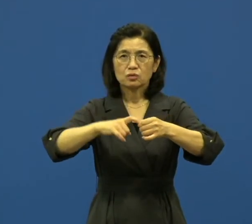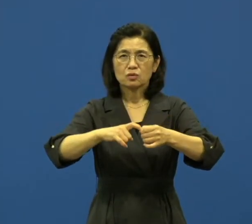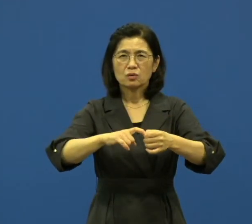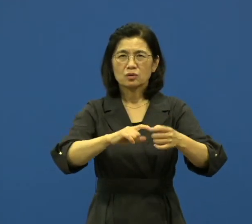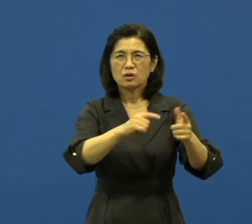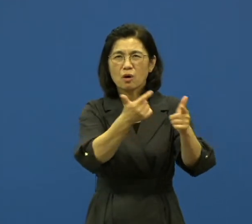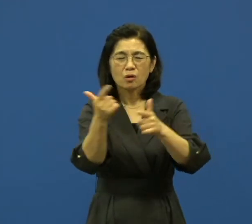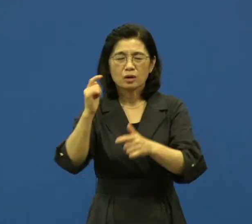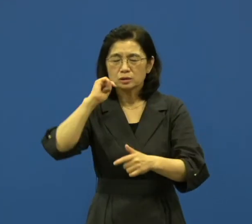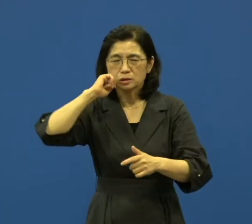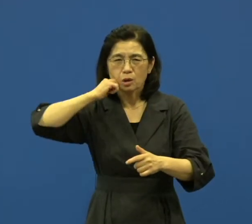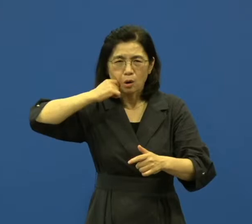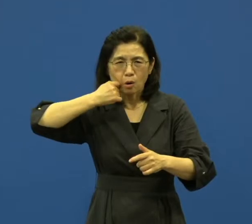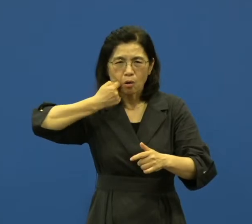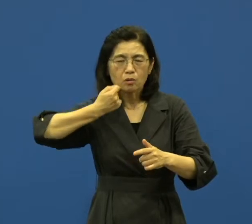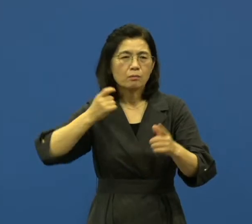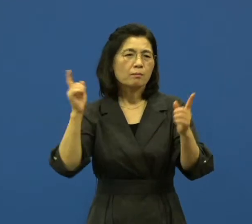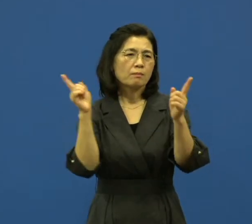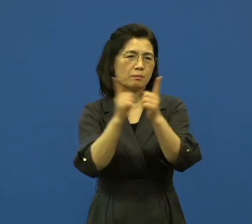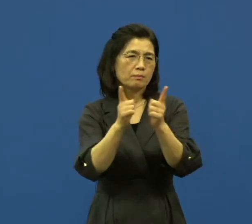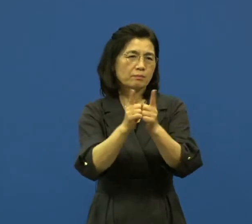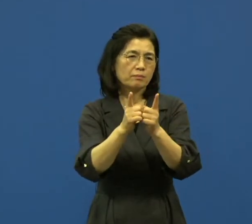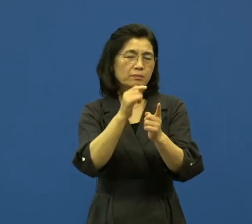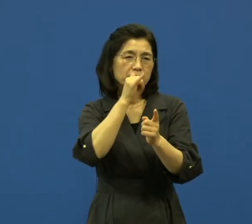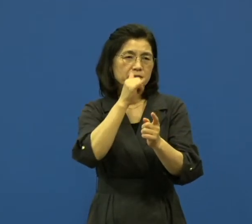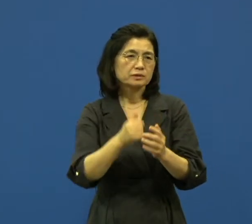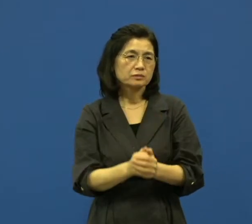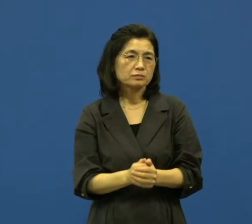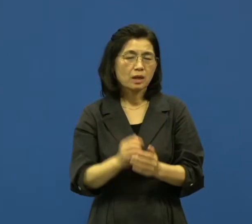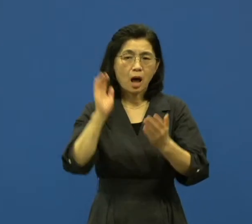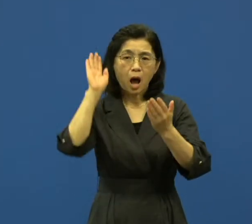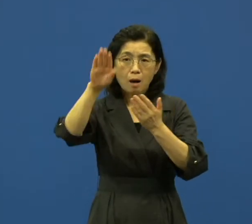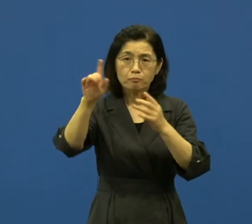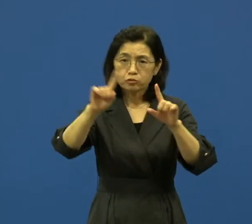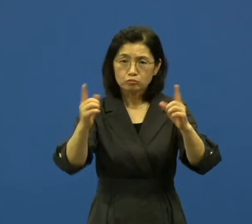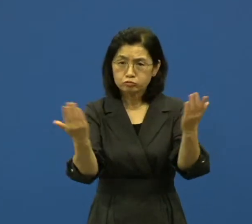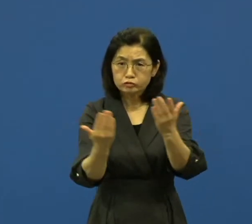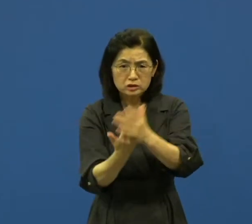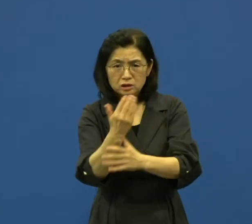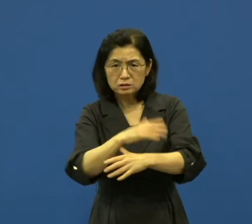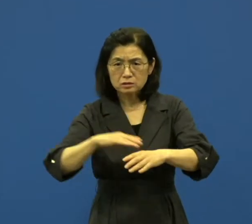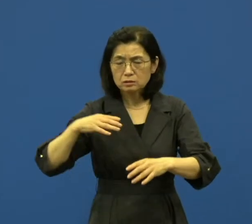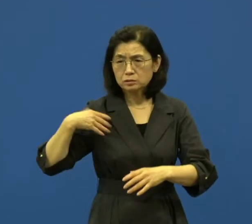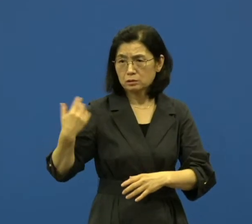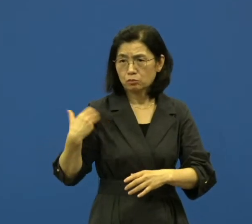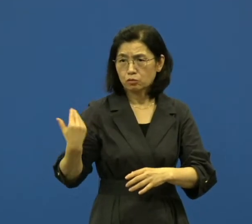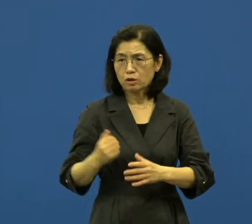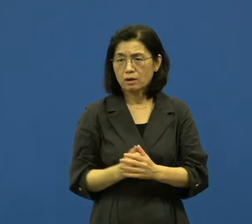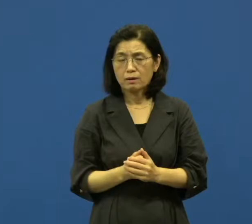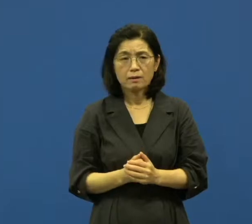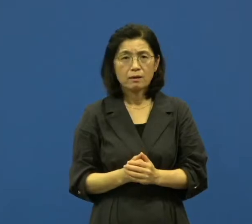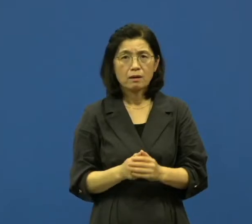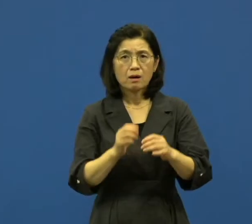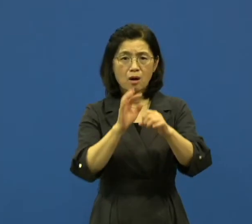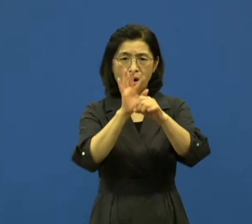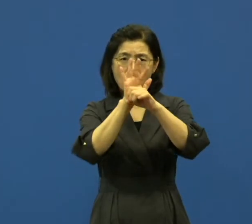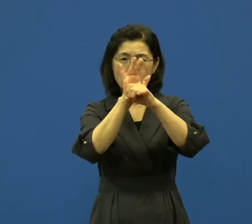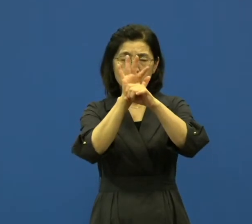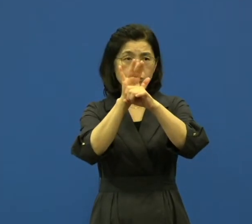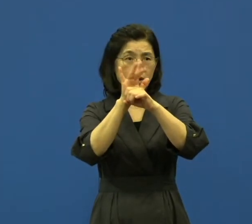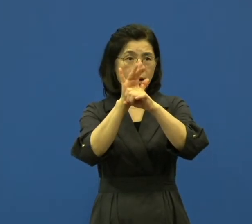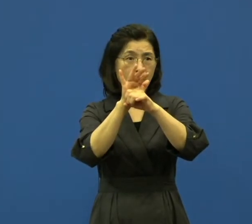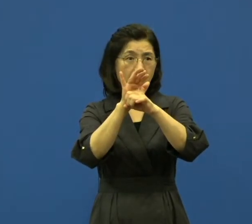많이 보고, 그러니까 이게 뭐 어떤 일들이 닥칠지, 코로나19가 우리에게 가져다 준 게 뭘까요? 불확실하다는